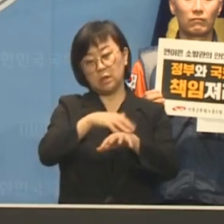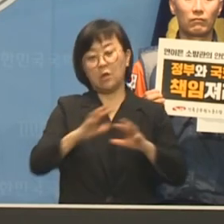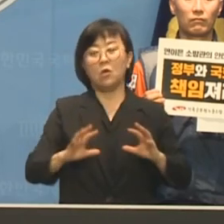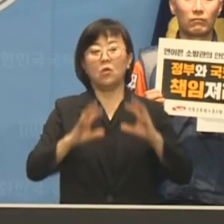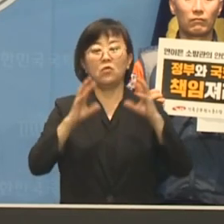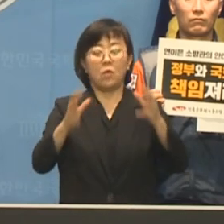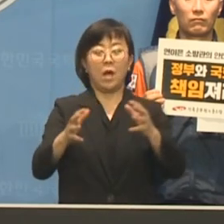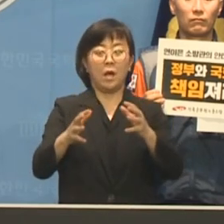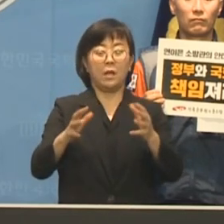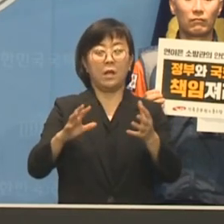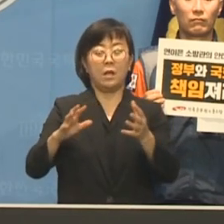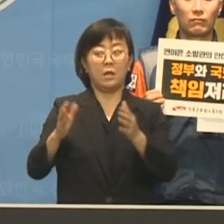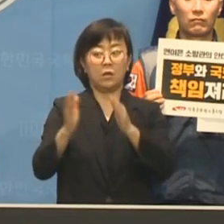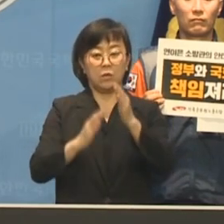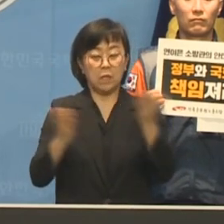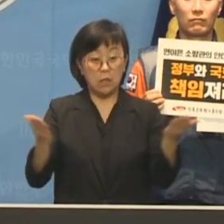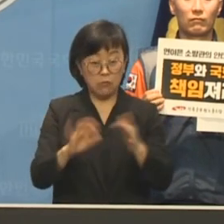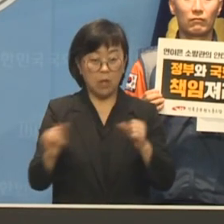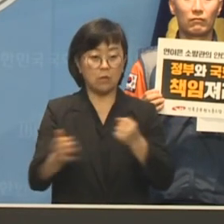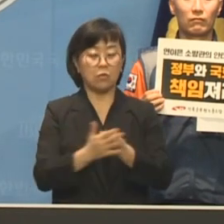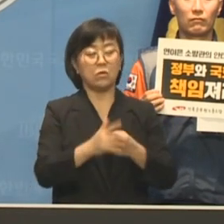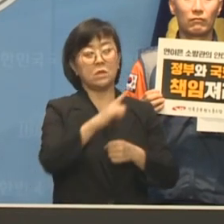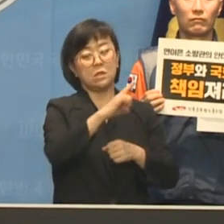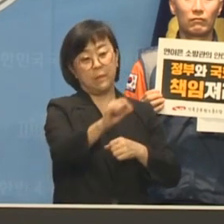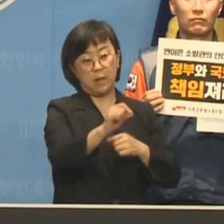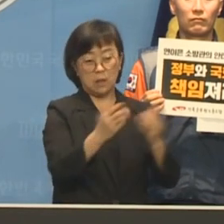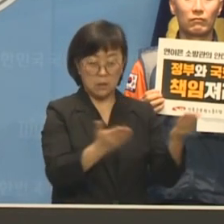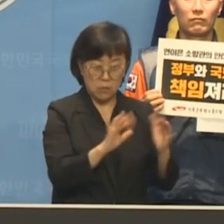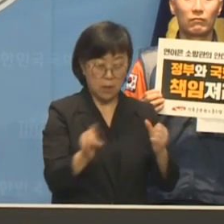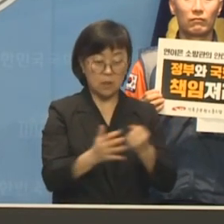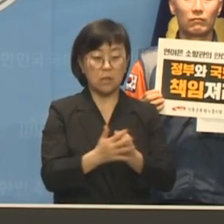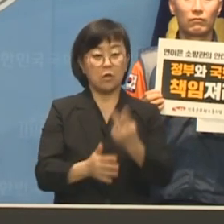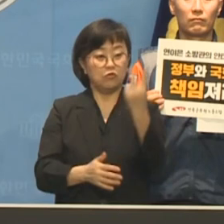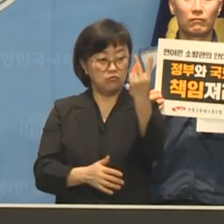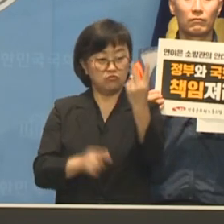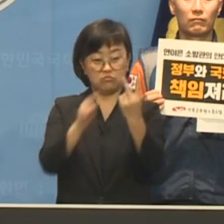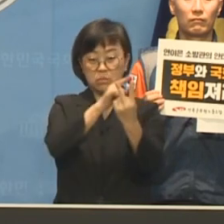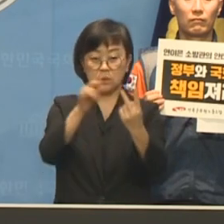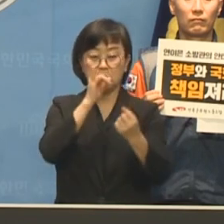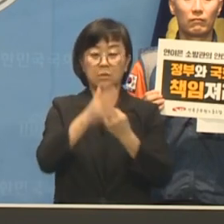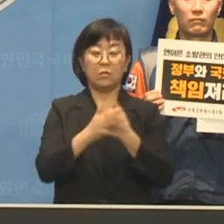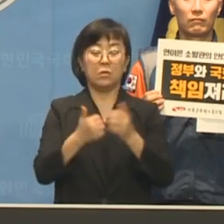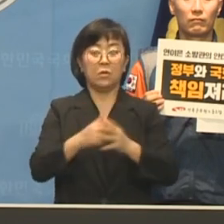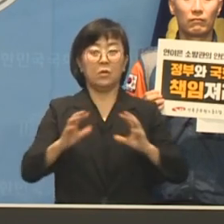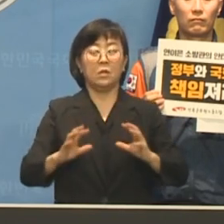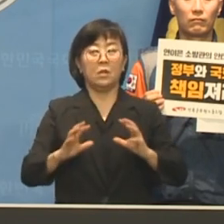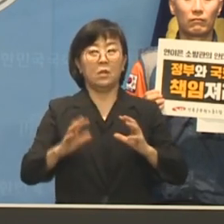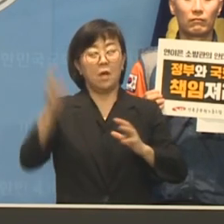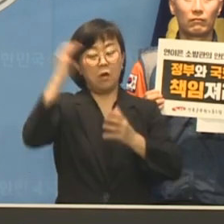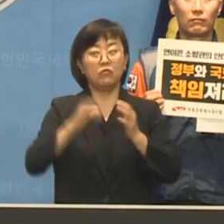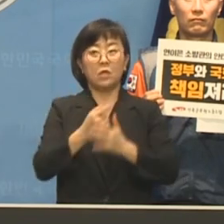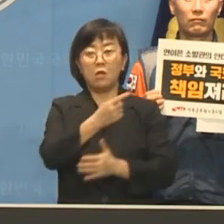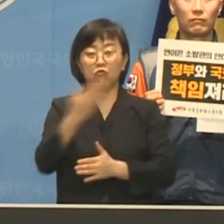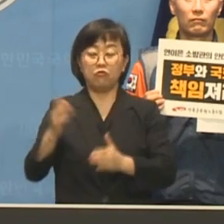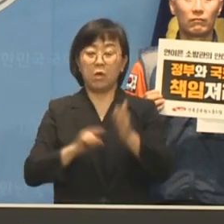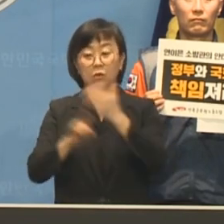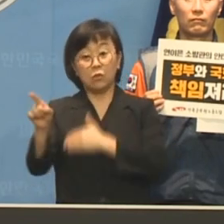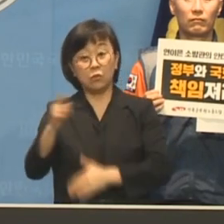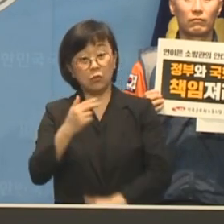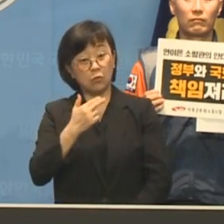국가직도 아니고 지방직도 아닌 이런 이원화된 조직, 대한민국 소방 외에 또 있습니까?